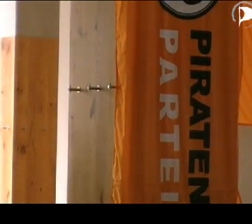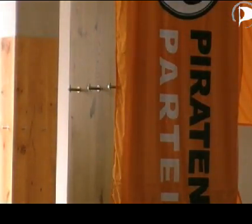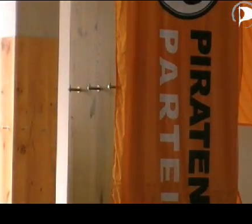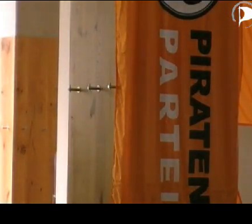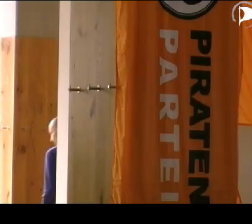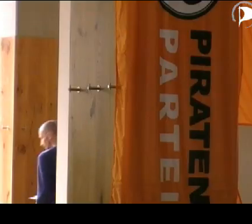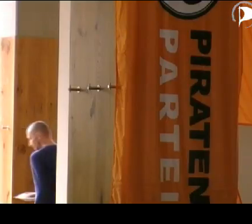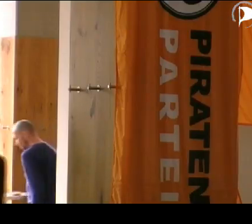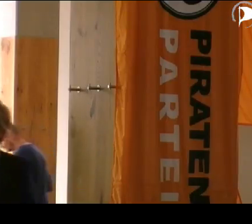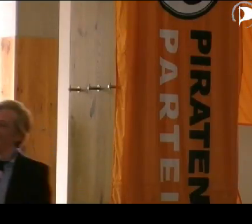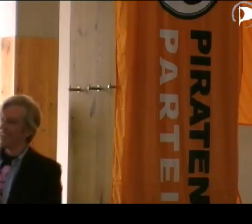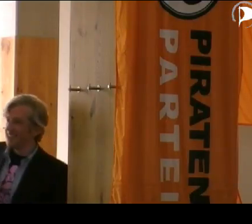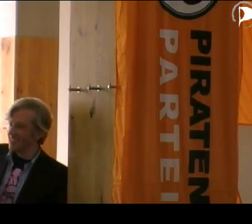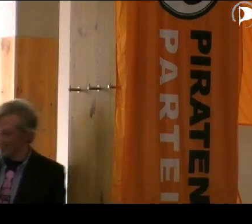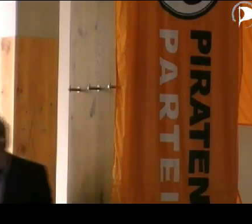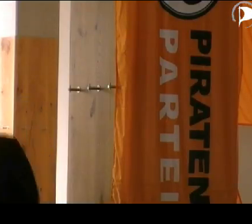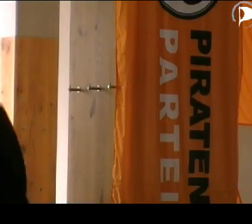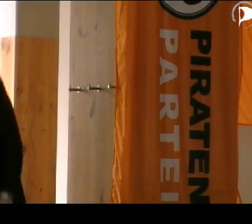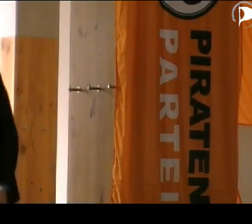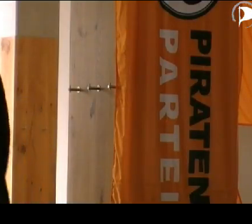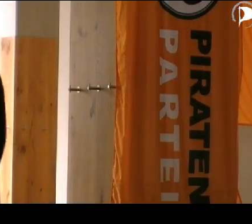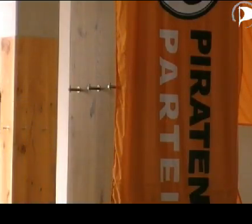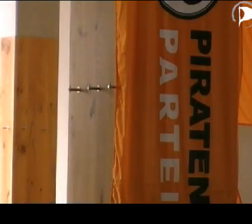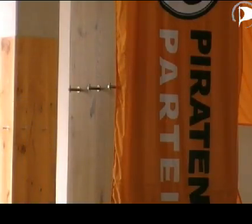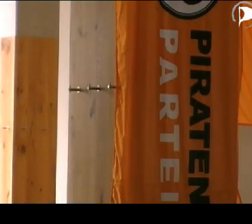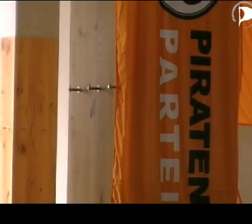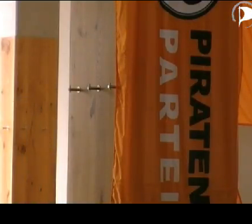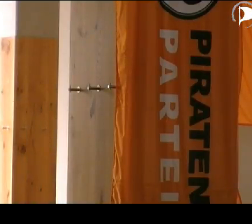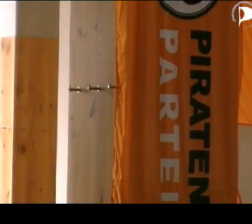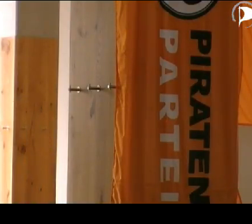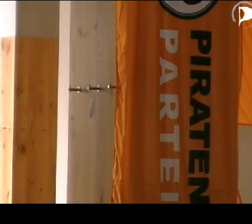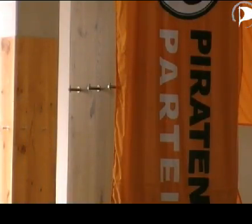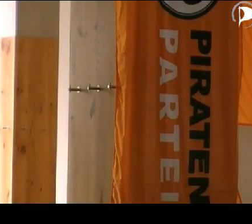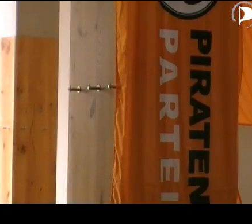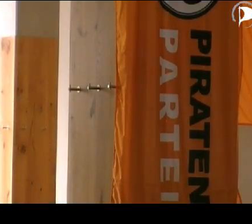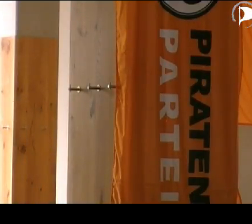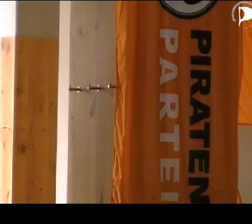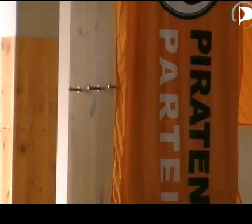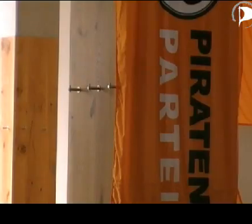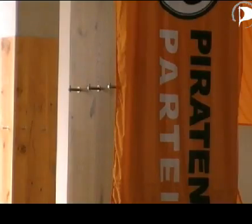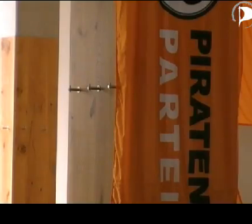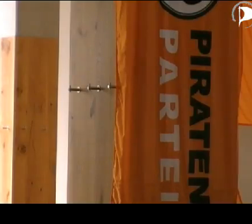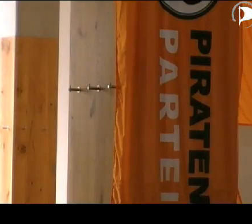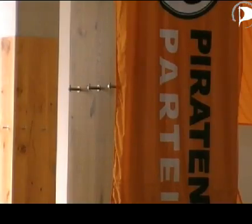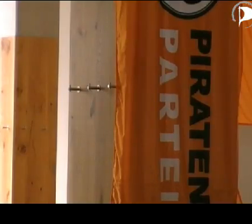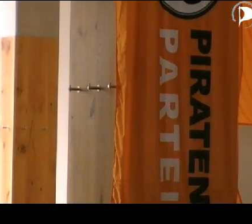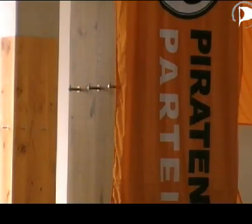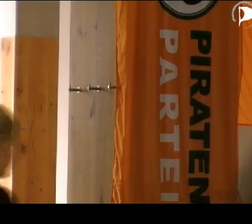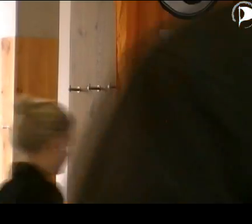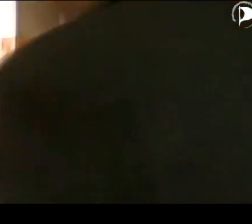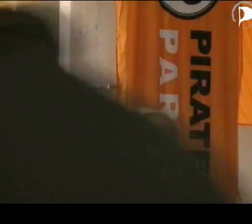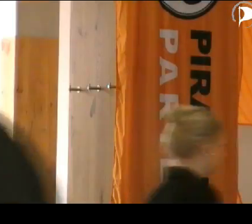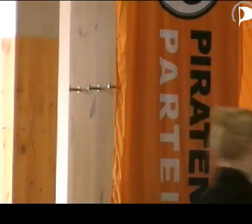verbissen neben hier bleiben die falsch waren